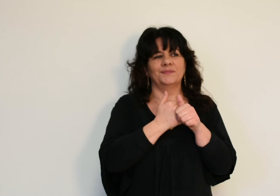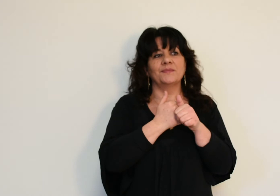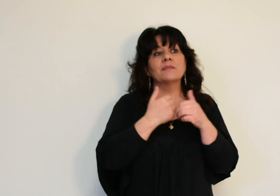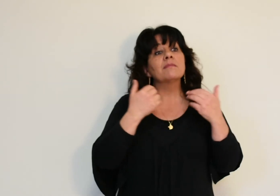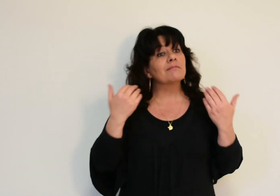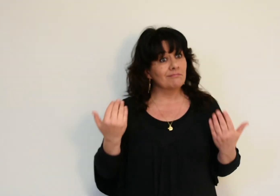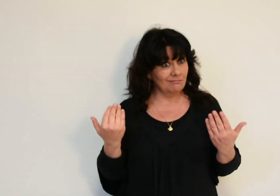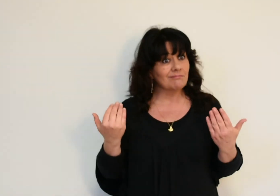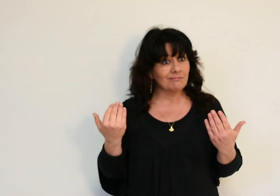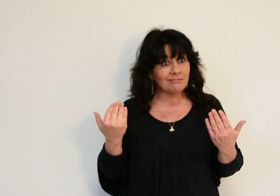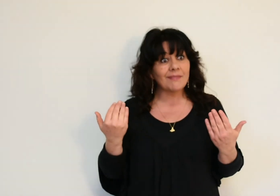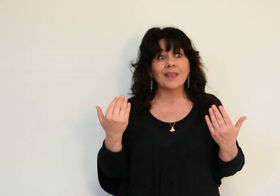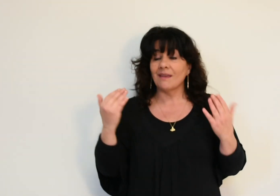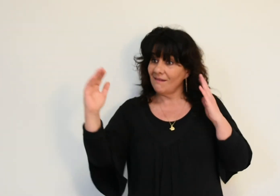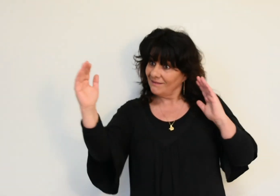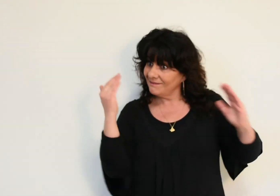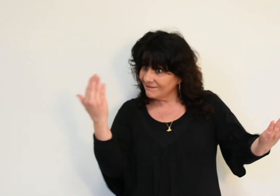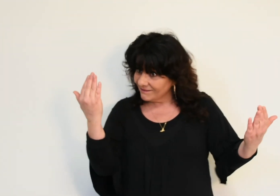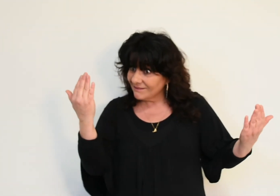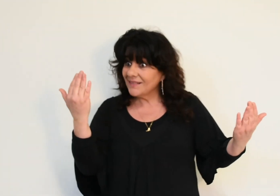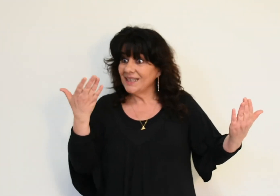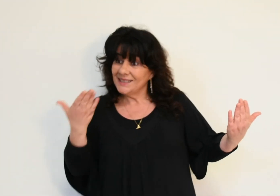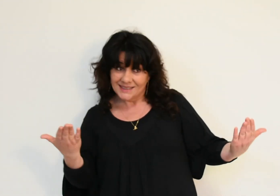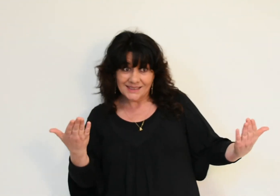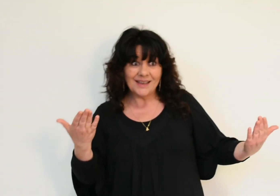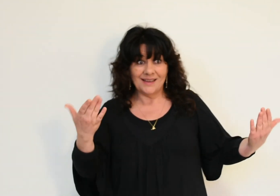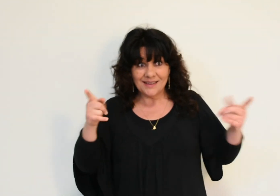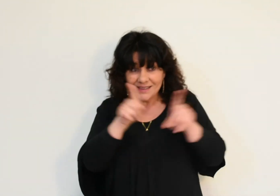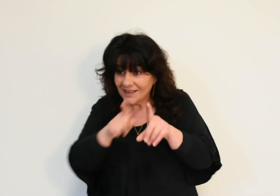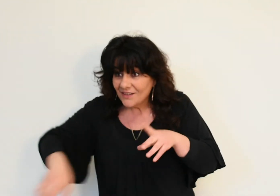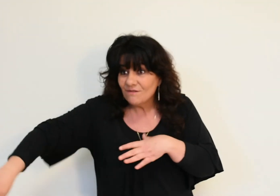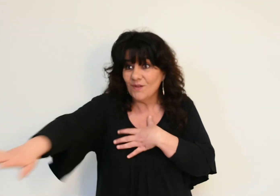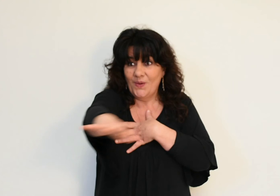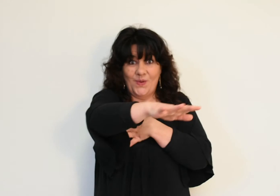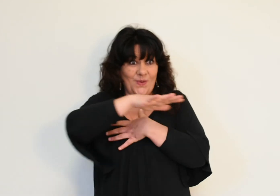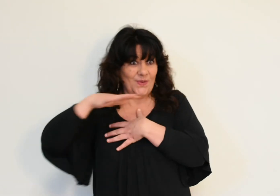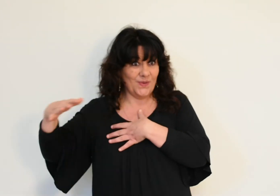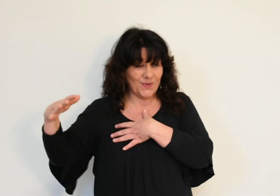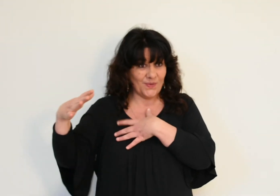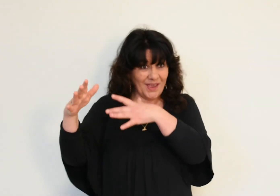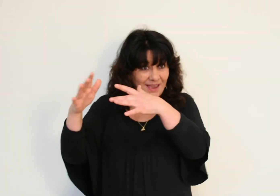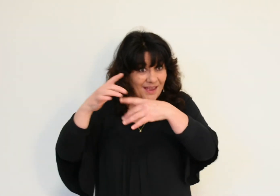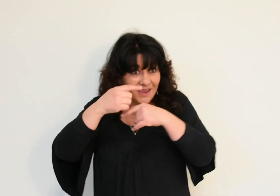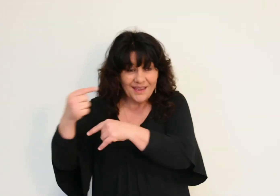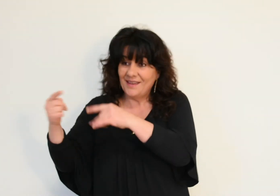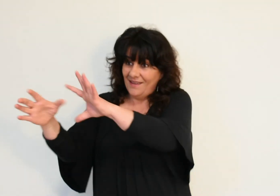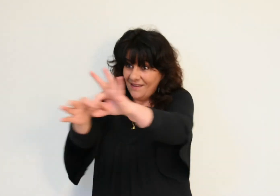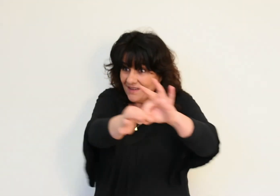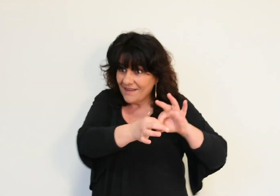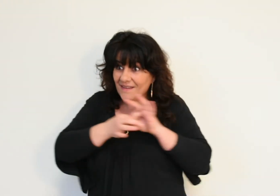Or, vous êtes corps du Christ, et chacun pour votre part, vous êtes membre de ce